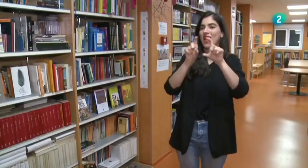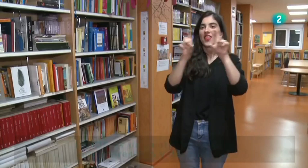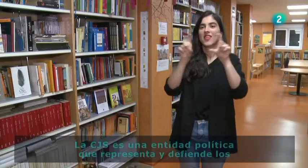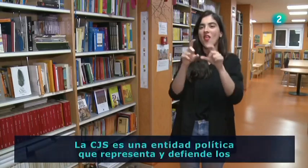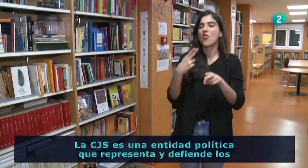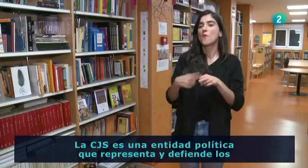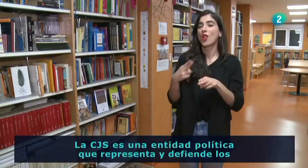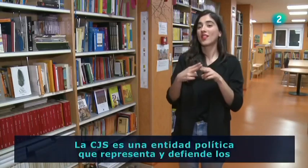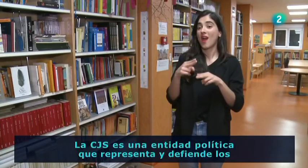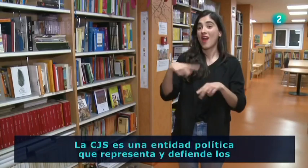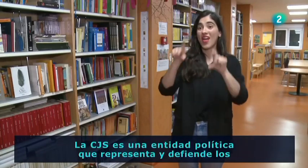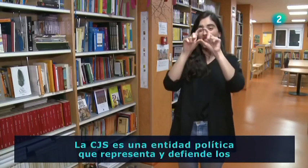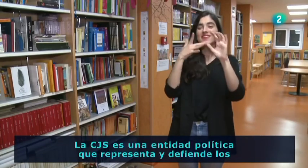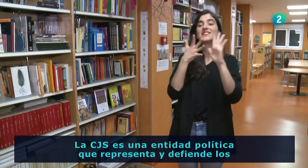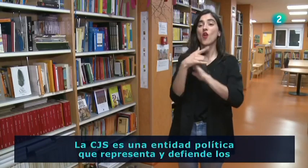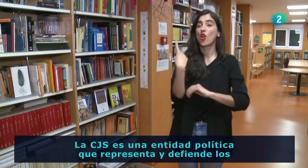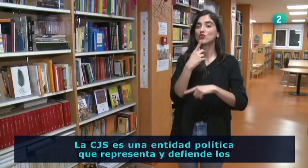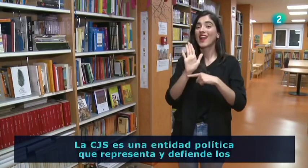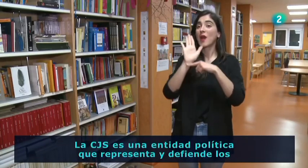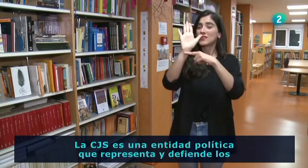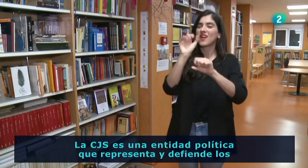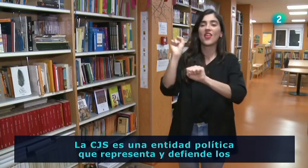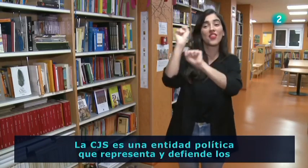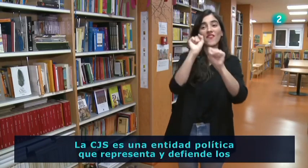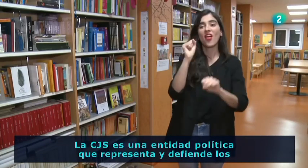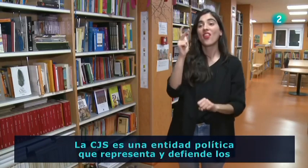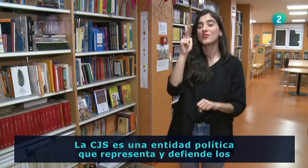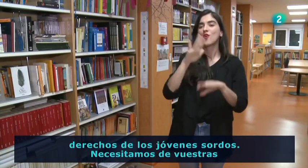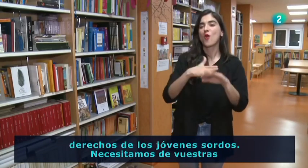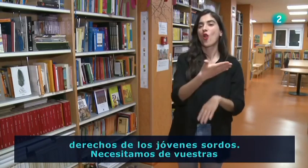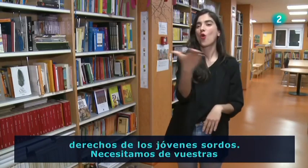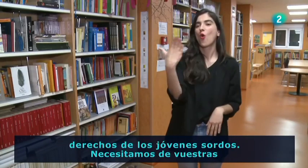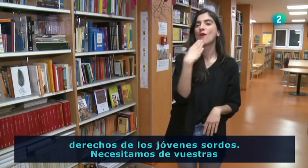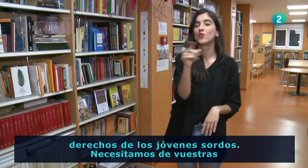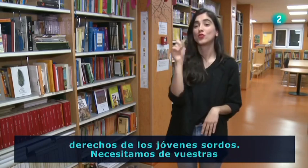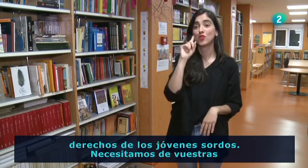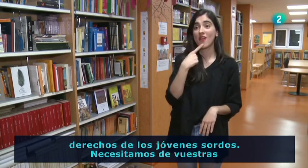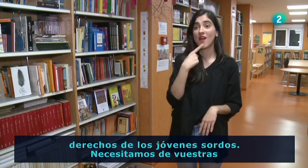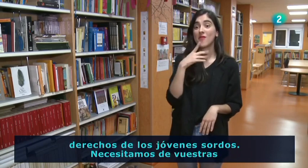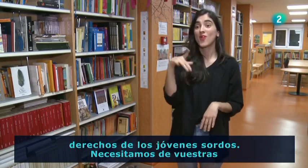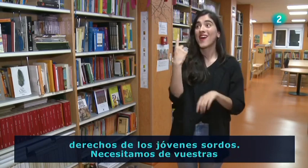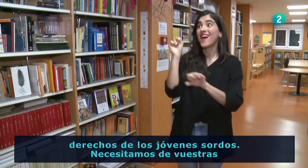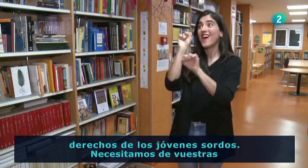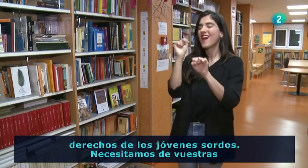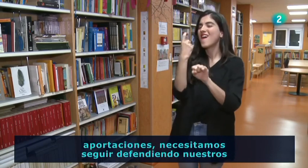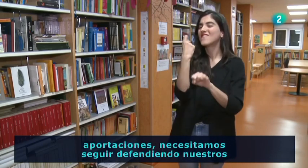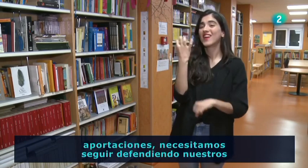La CJS es una entidad política que representa y defiende los derechos de los jóvenes sordos. Necesitamos de vuestras aportaciones.